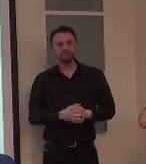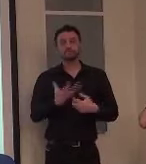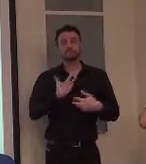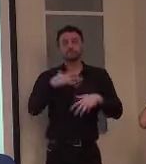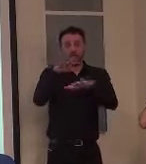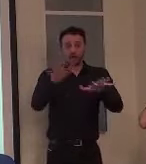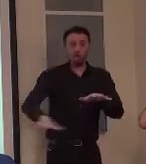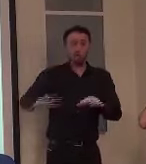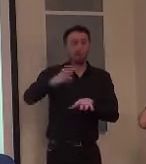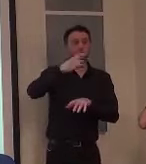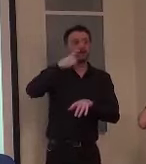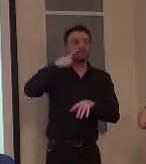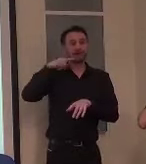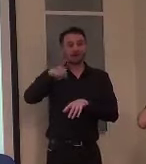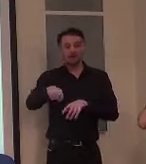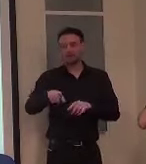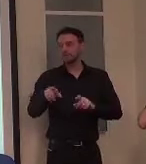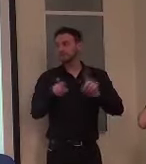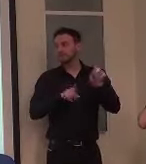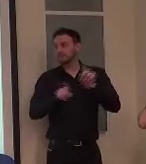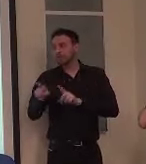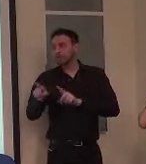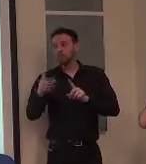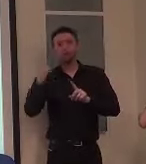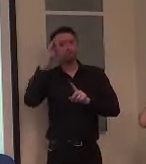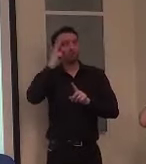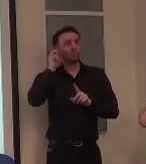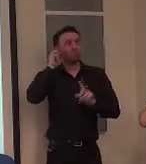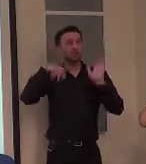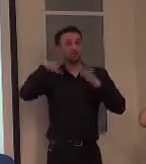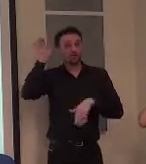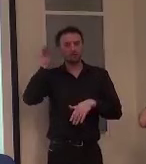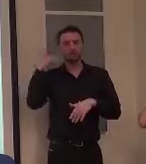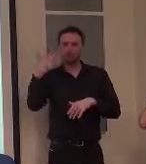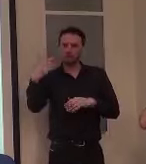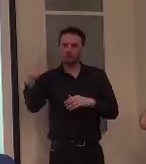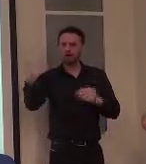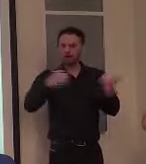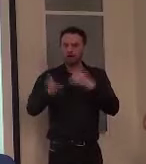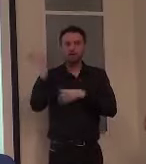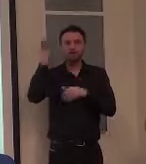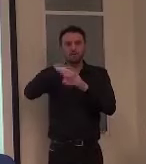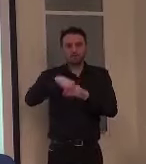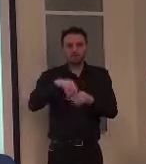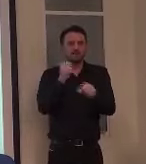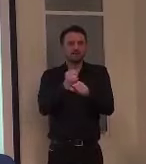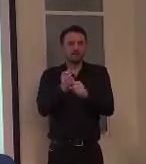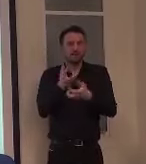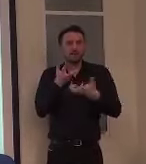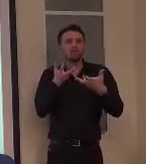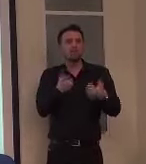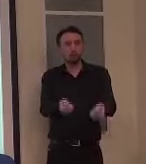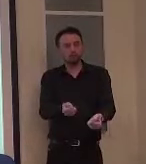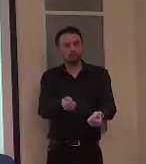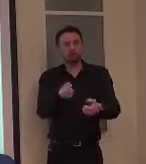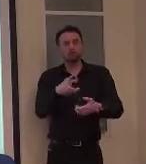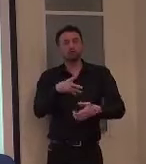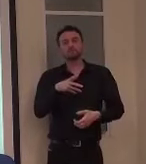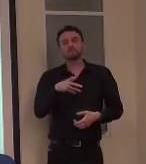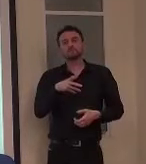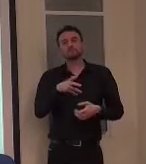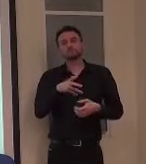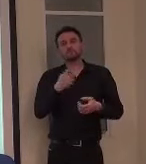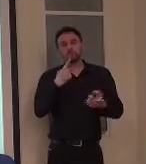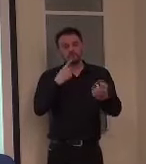alumnado con pepe y vamos algunos mayores de 9 años que quieran trabajar con los apoyos cuestionario